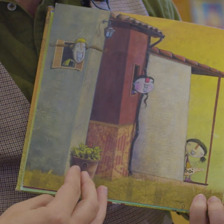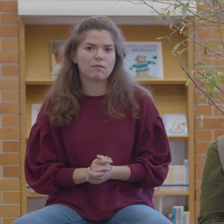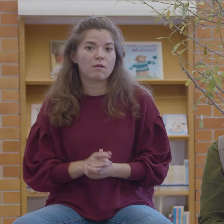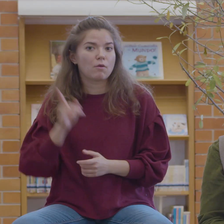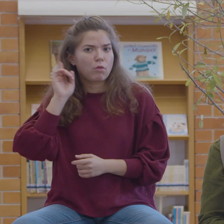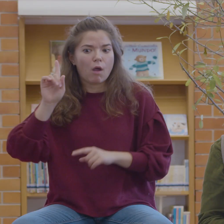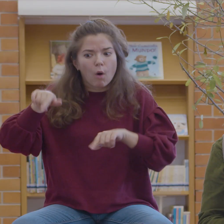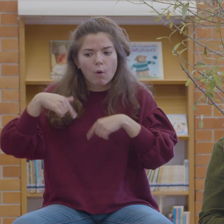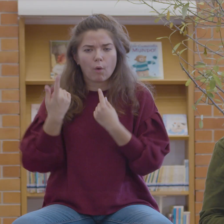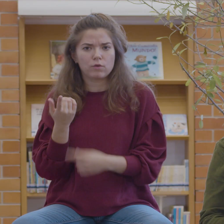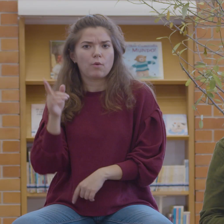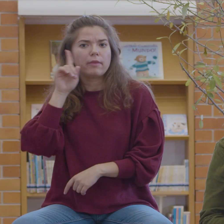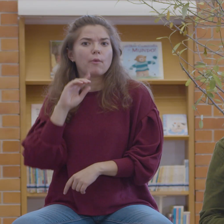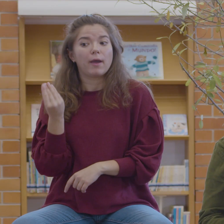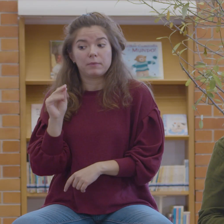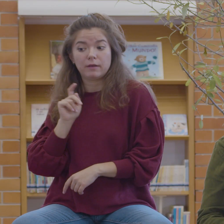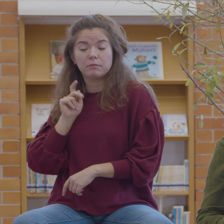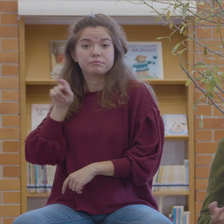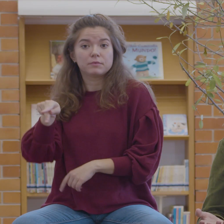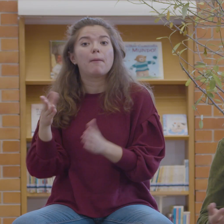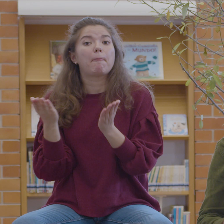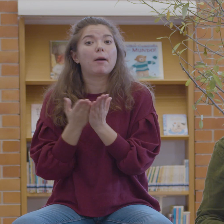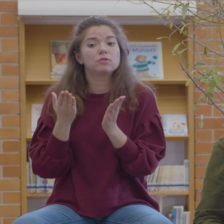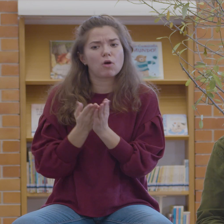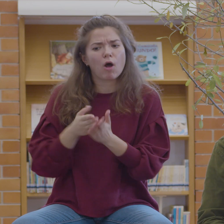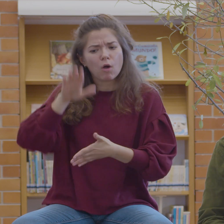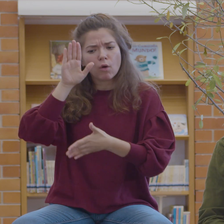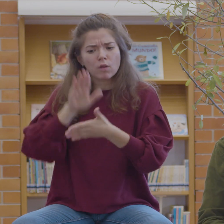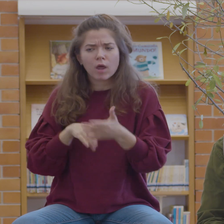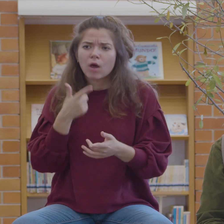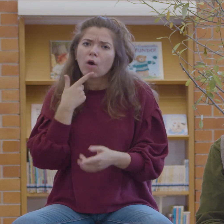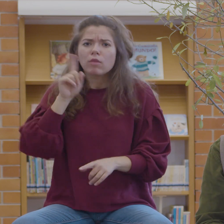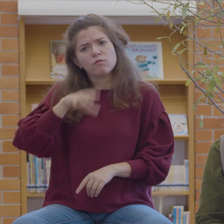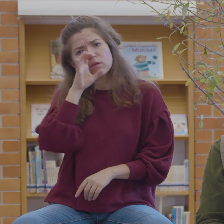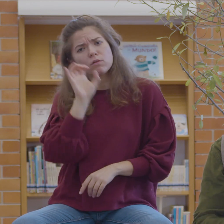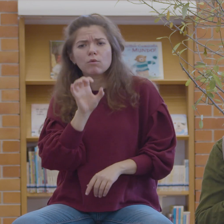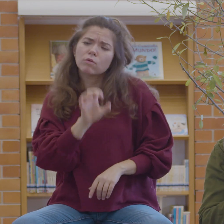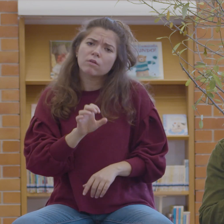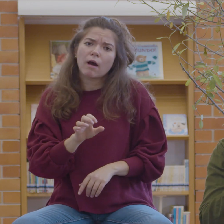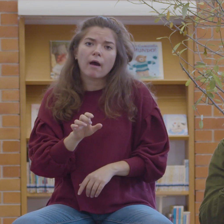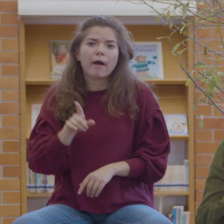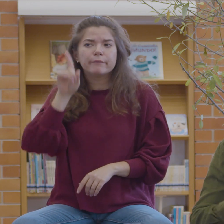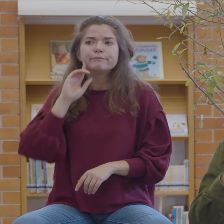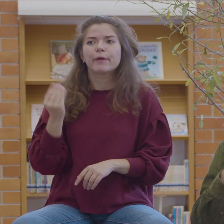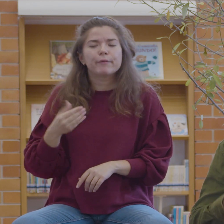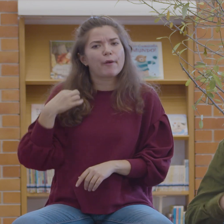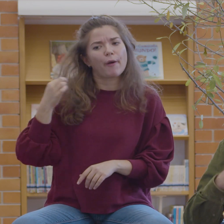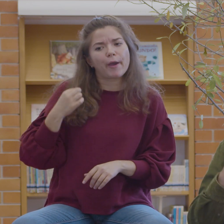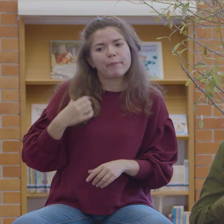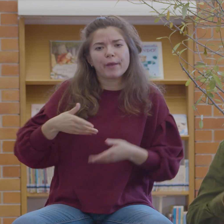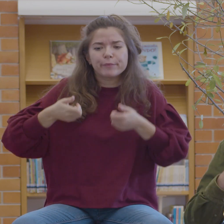No outro dia, quando a Mara voltou para a escola, os colegas voltaram a gozar com ela. A Mara tem